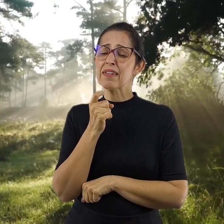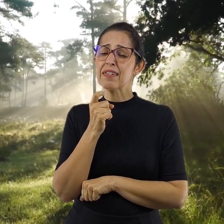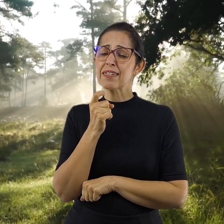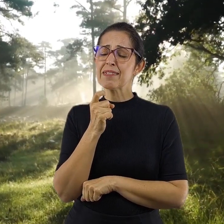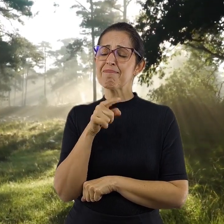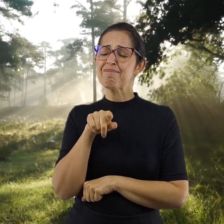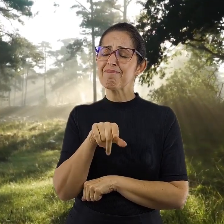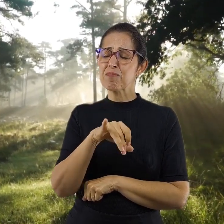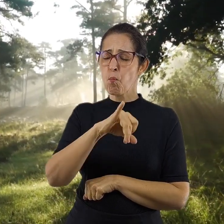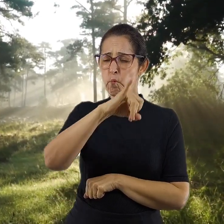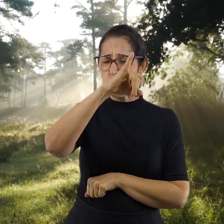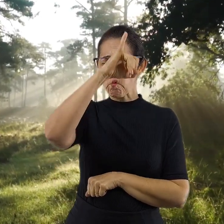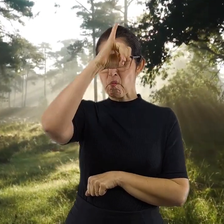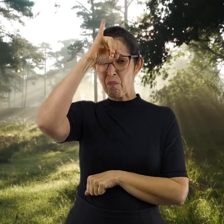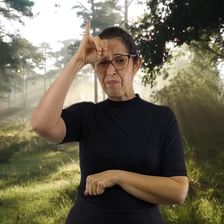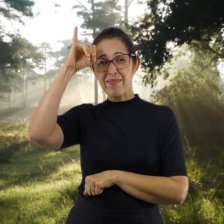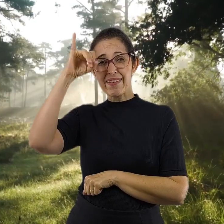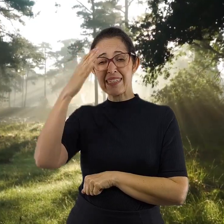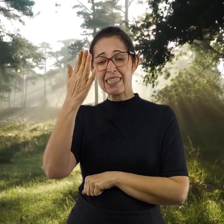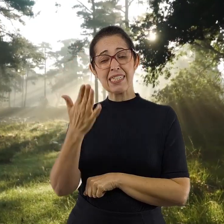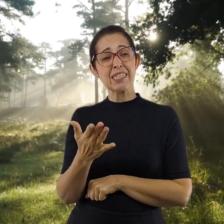inocente.